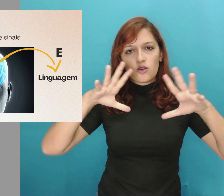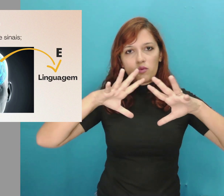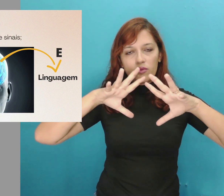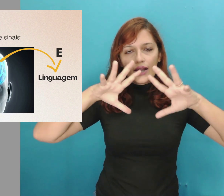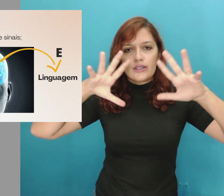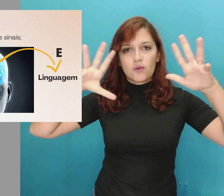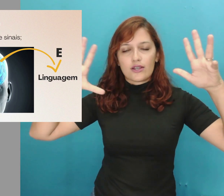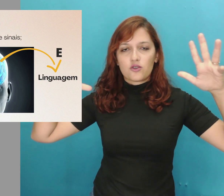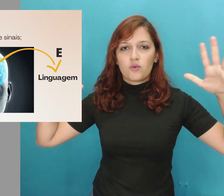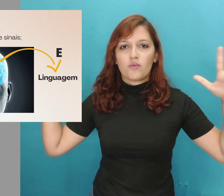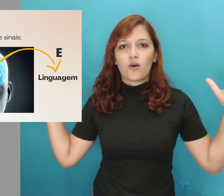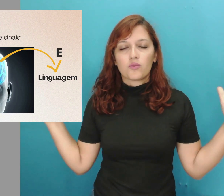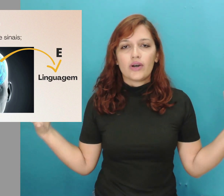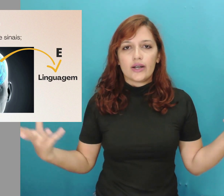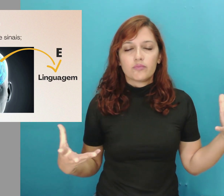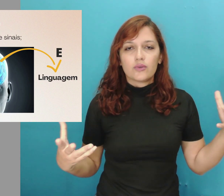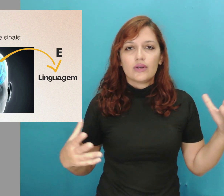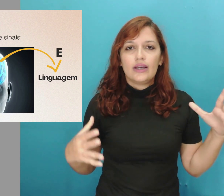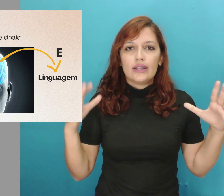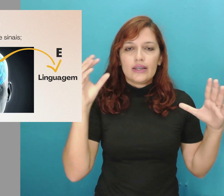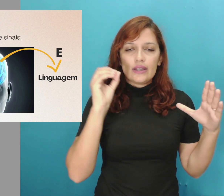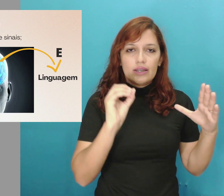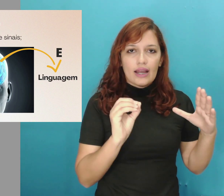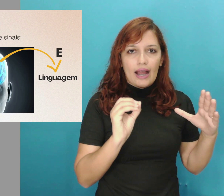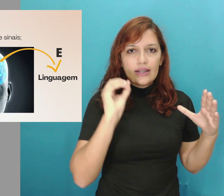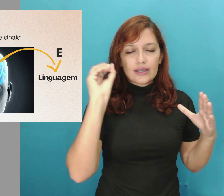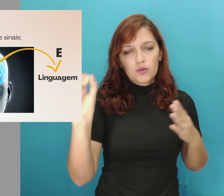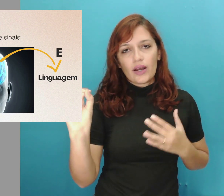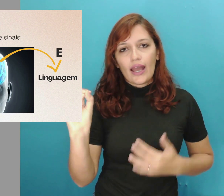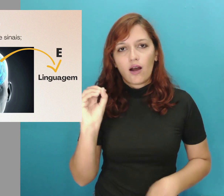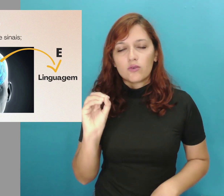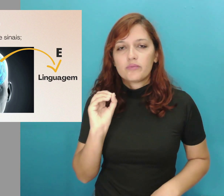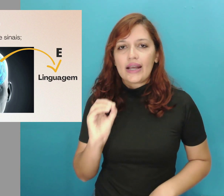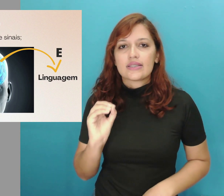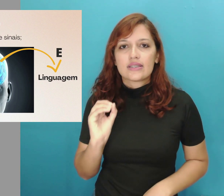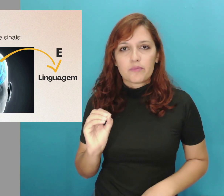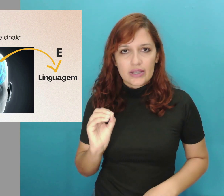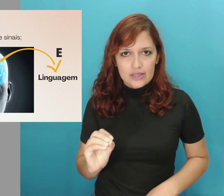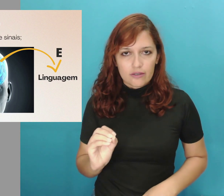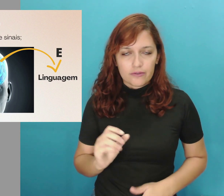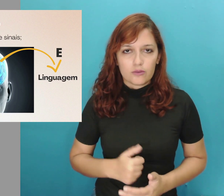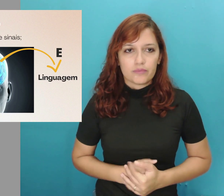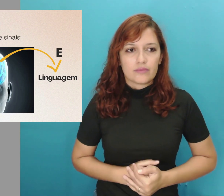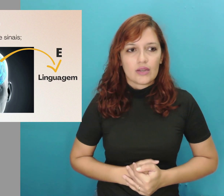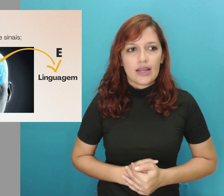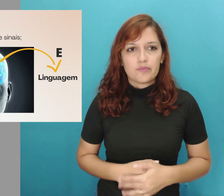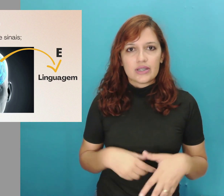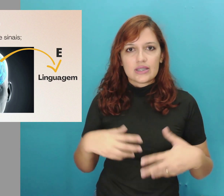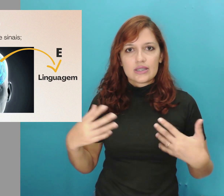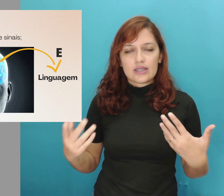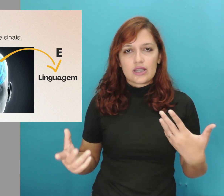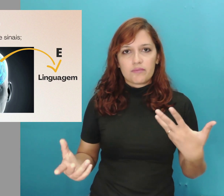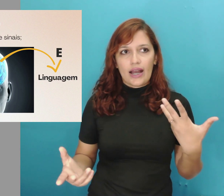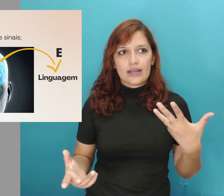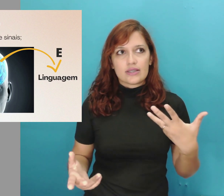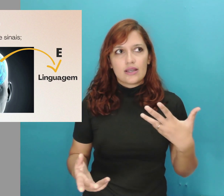como a linguagem como algo amplo e a língua é algo mais específico. Ele precisa ser mais